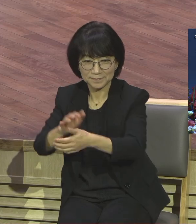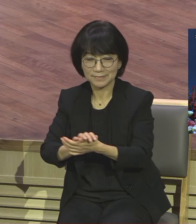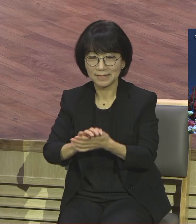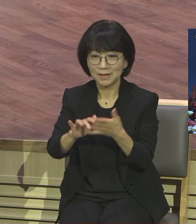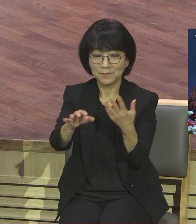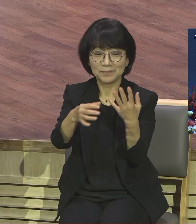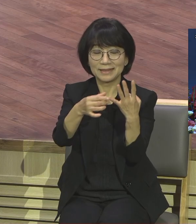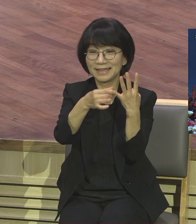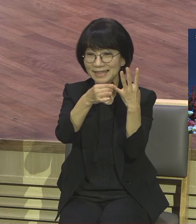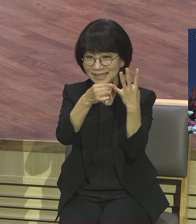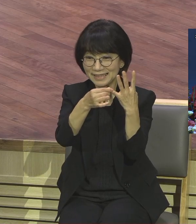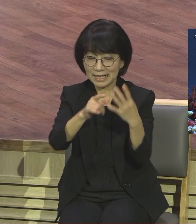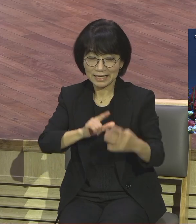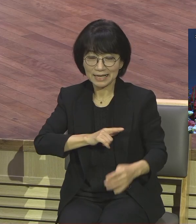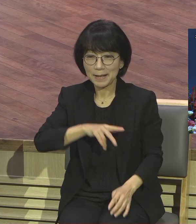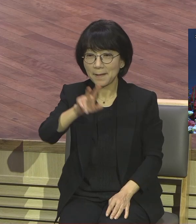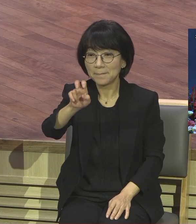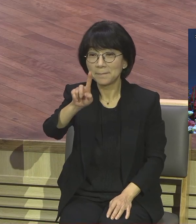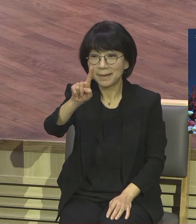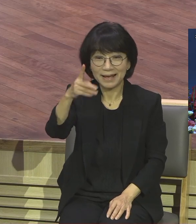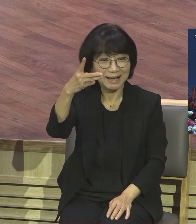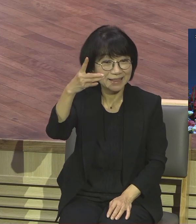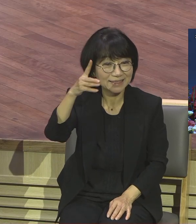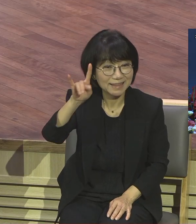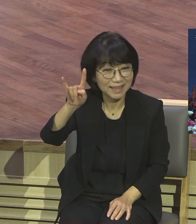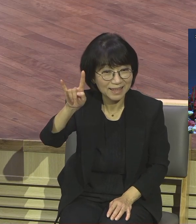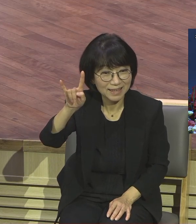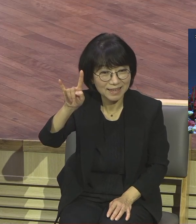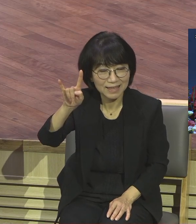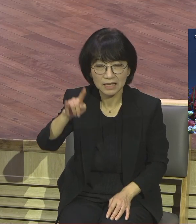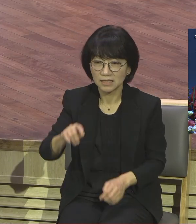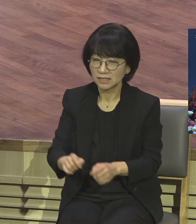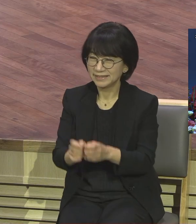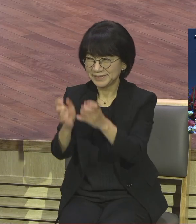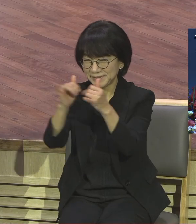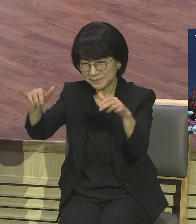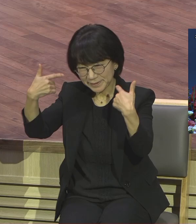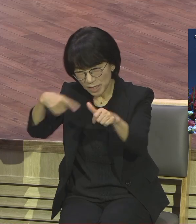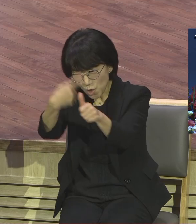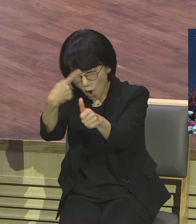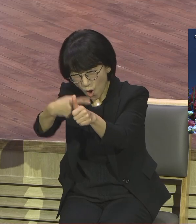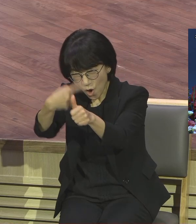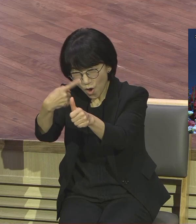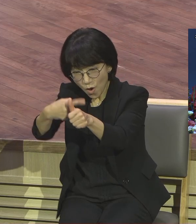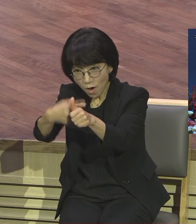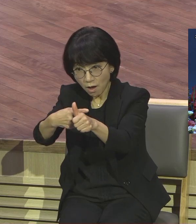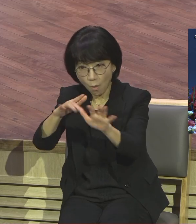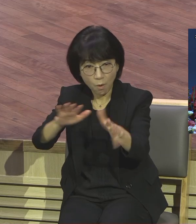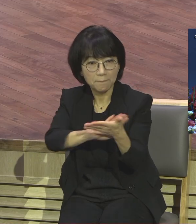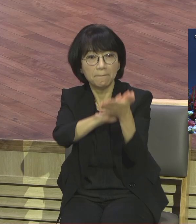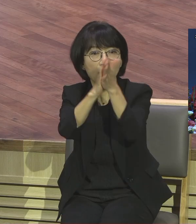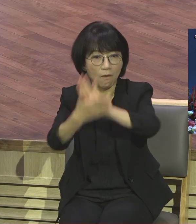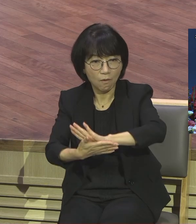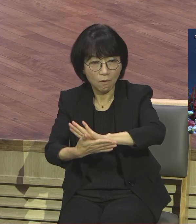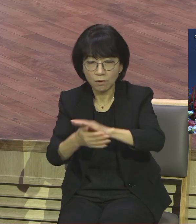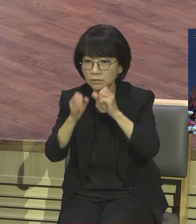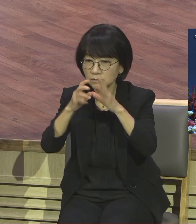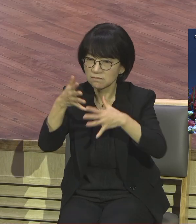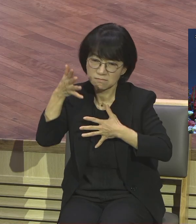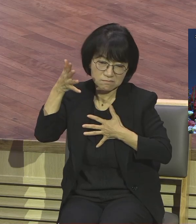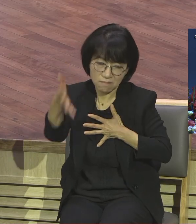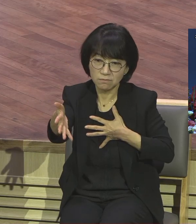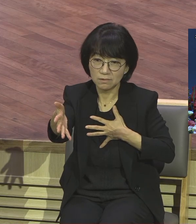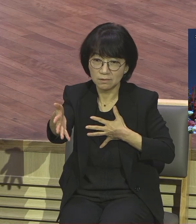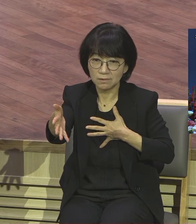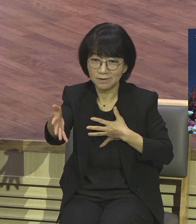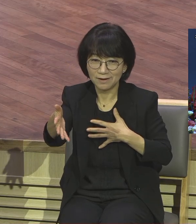마태도 만인의 비판의 대상이었는데 이제는 뭐요? 시대적인 전도자가 되었어요.